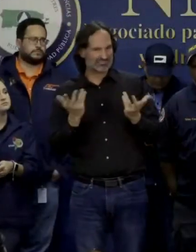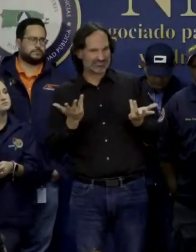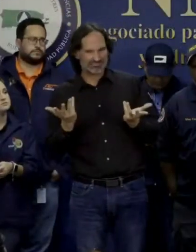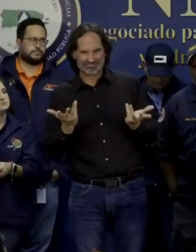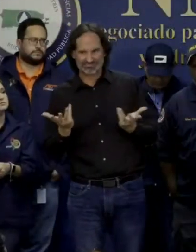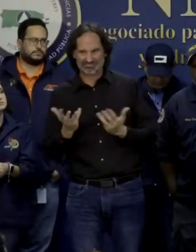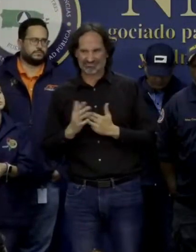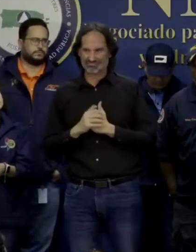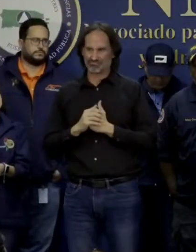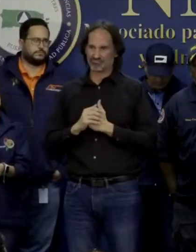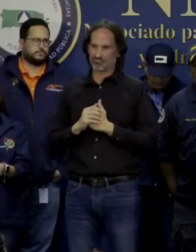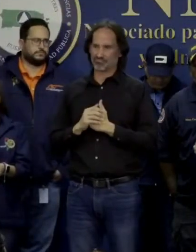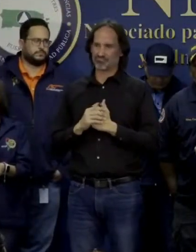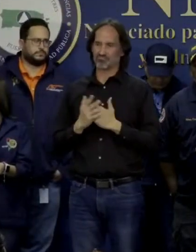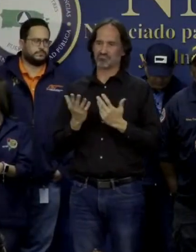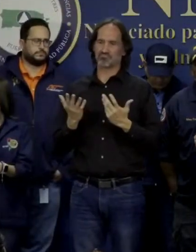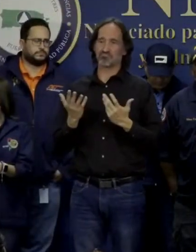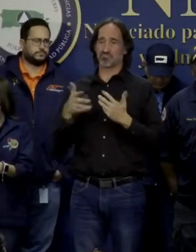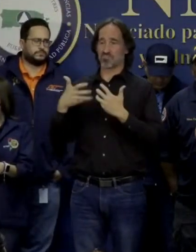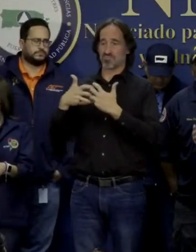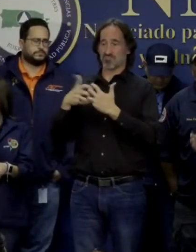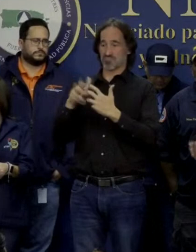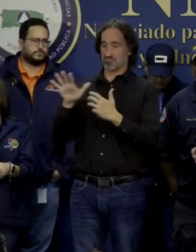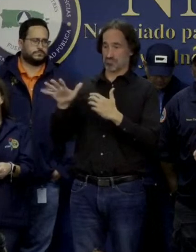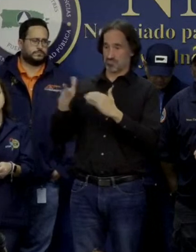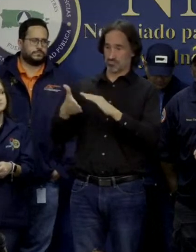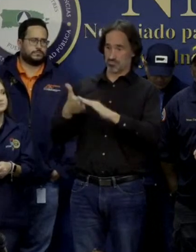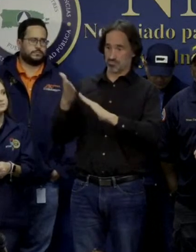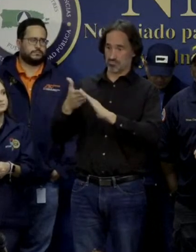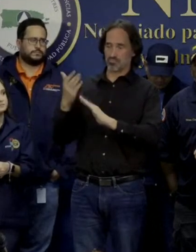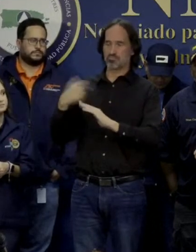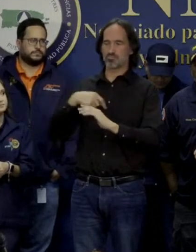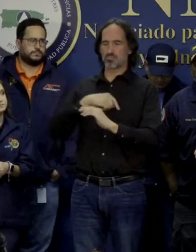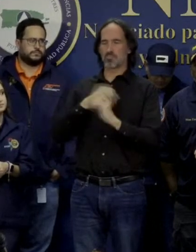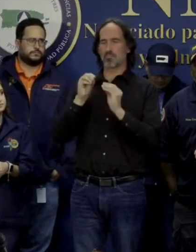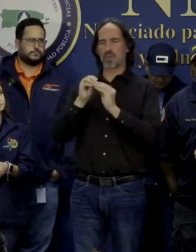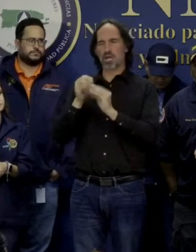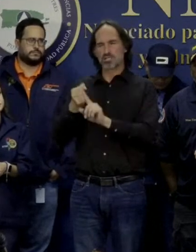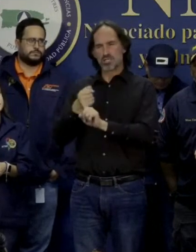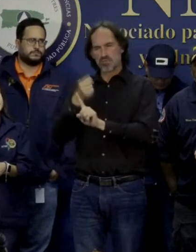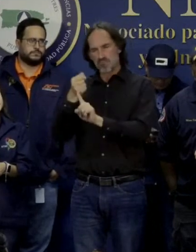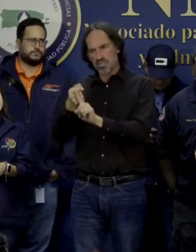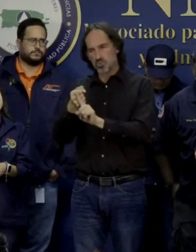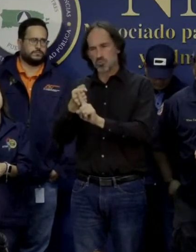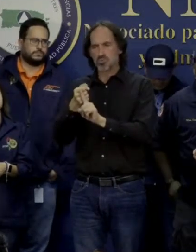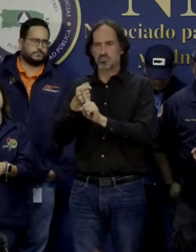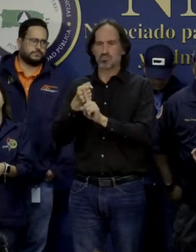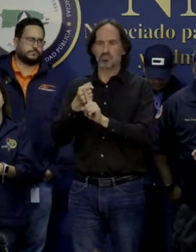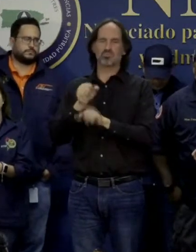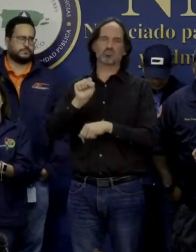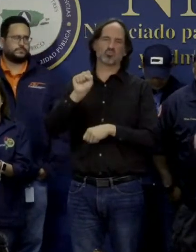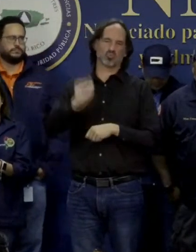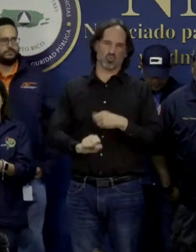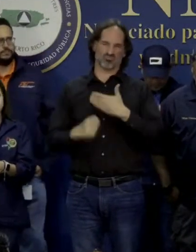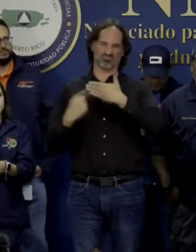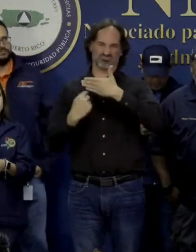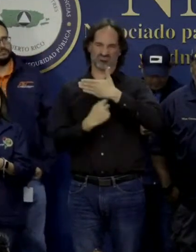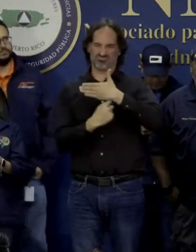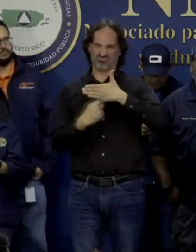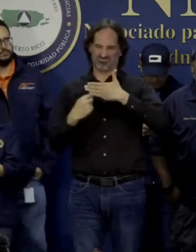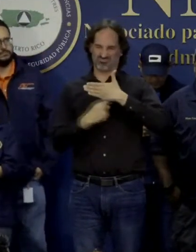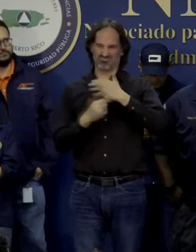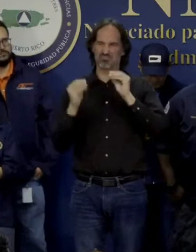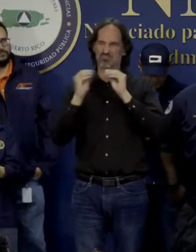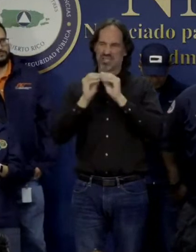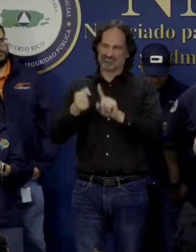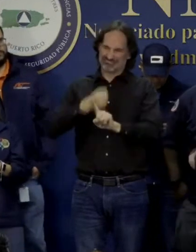nosotros experimentamos más efectos, por decirlo así, en el área sur. En el área de la Central Costa Sur hay uno de los